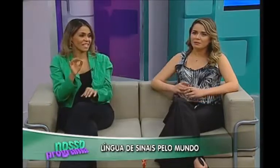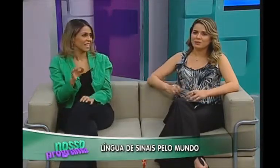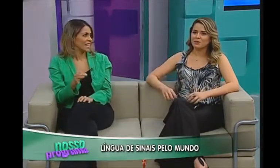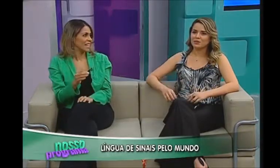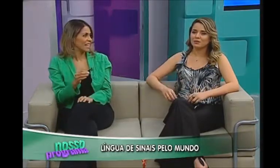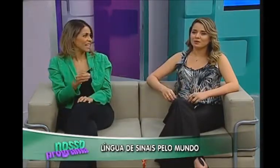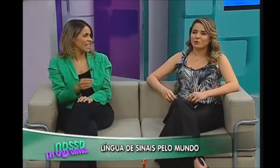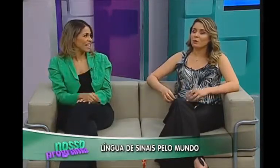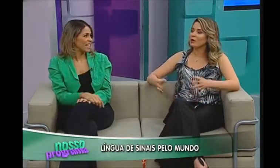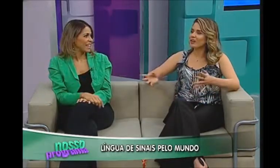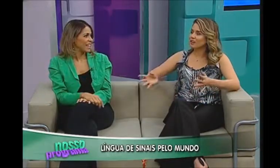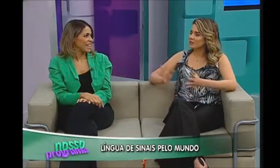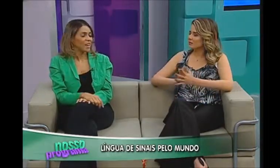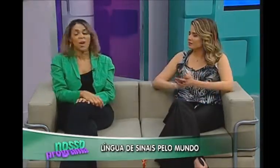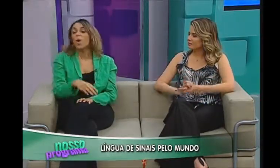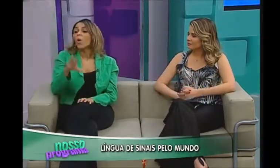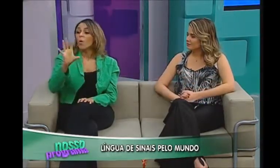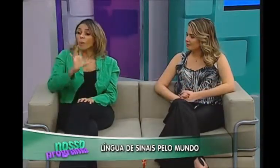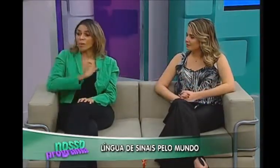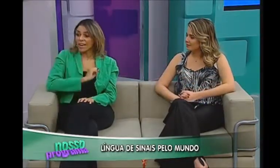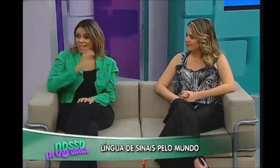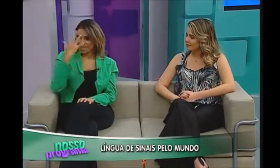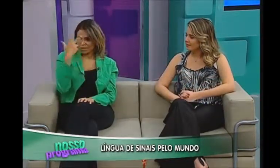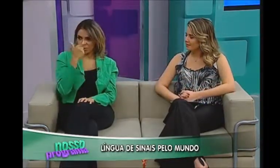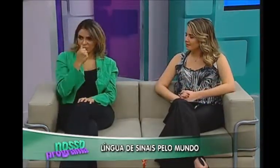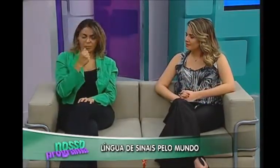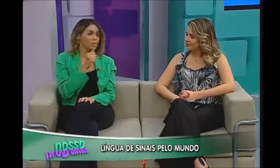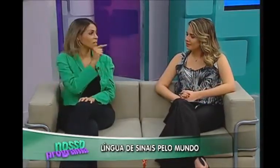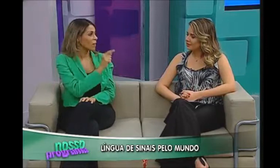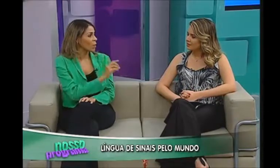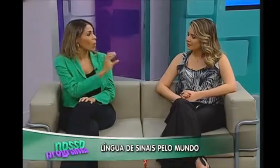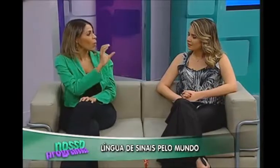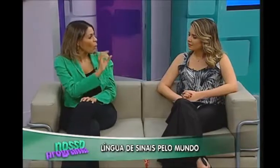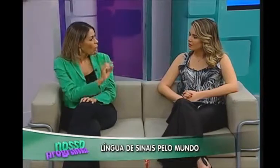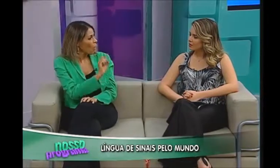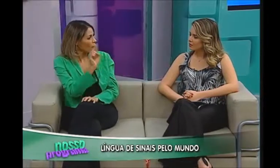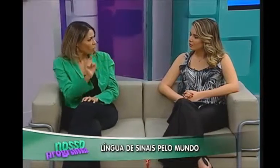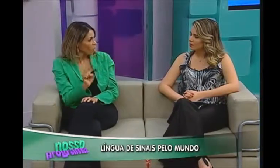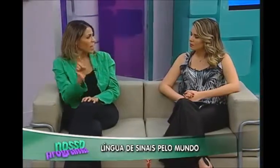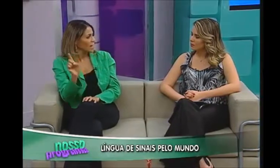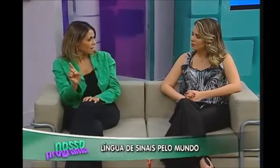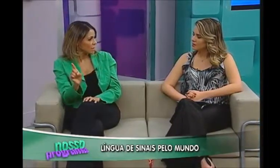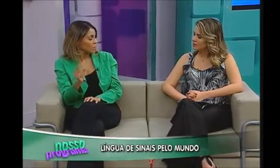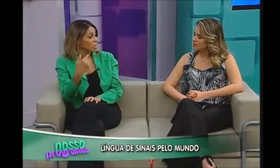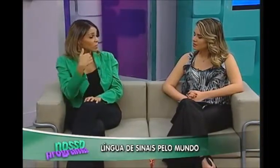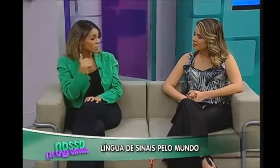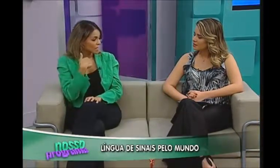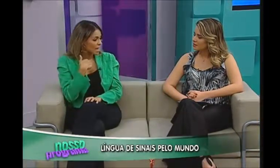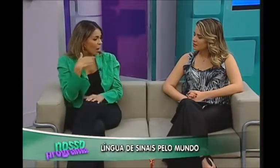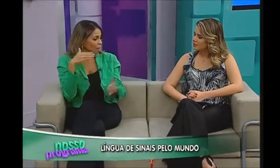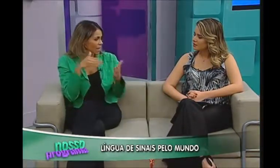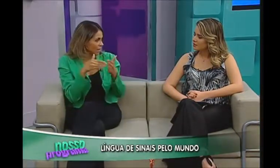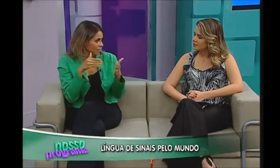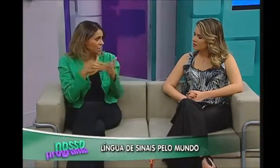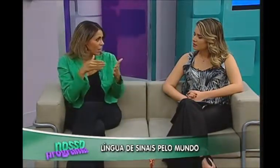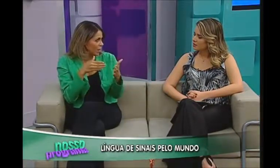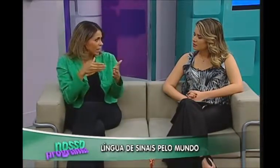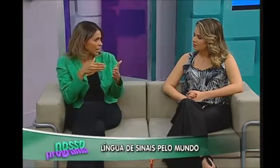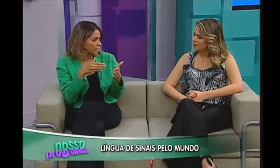Deus, o amor é lindo. O amor é lindo. Você falou, o amor é lindo. Se eu fizer ao pé da letra, vai